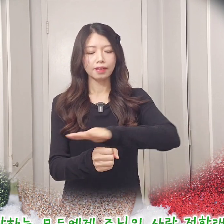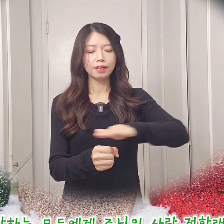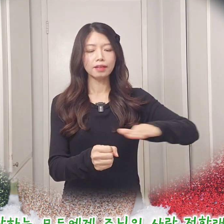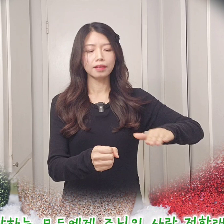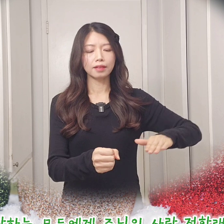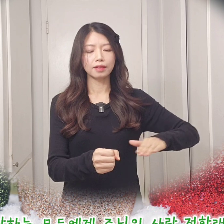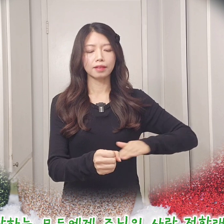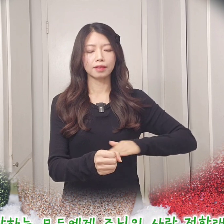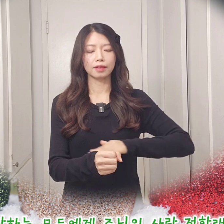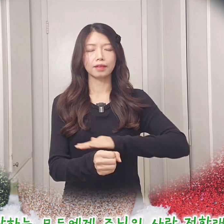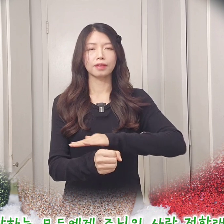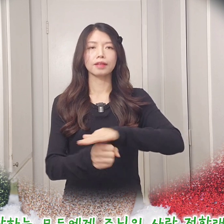사랑하는